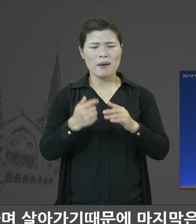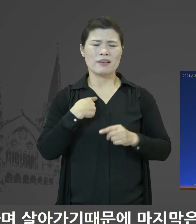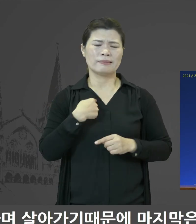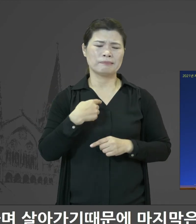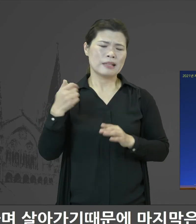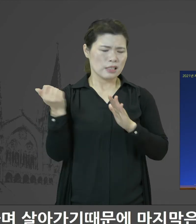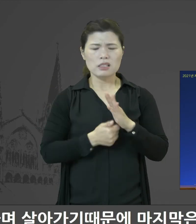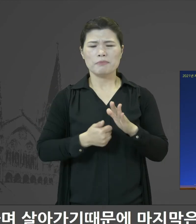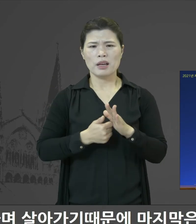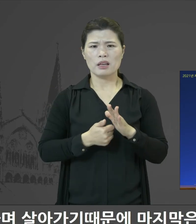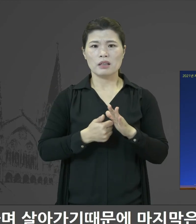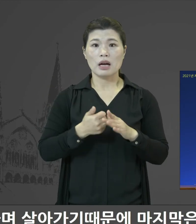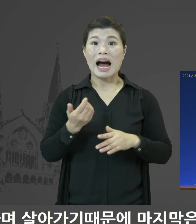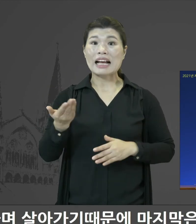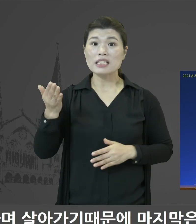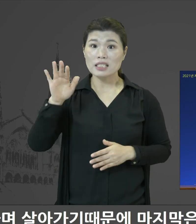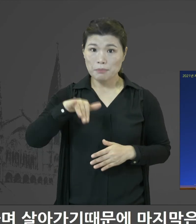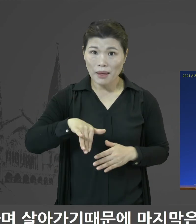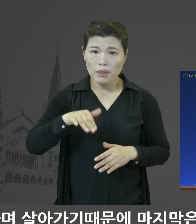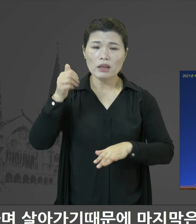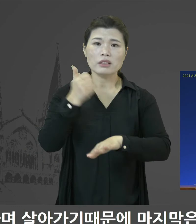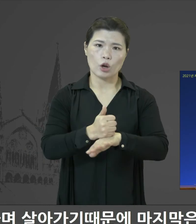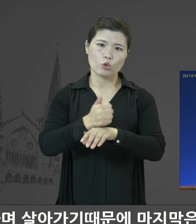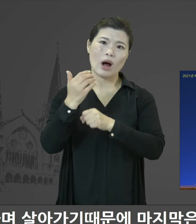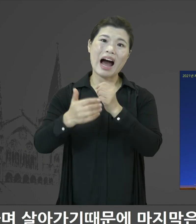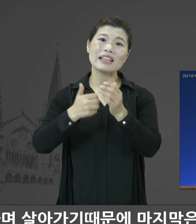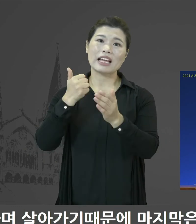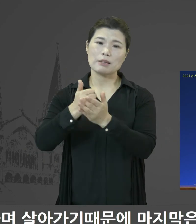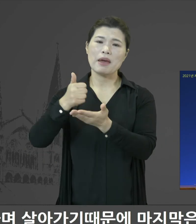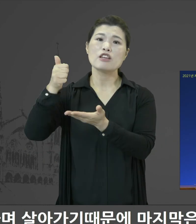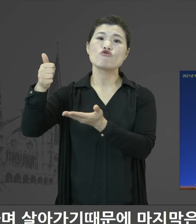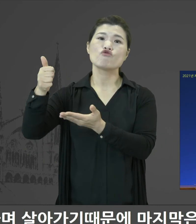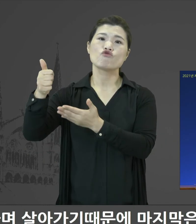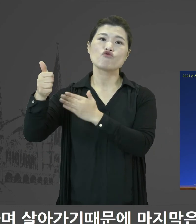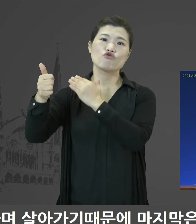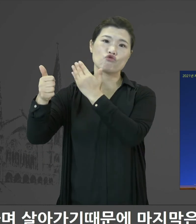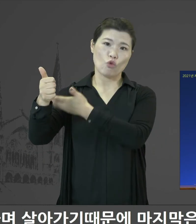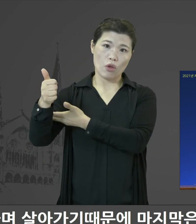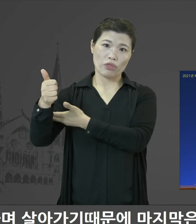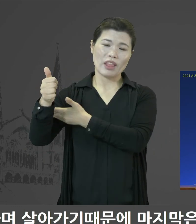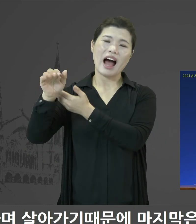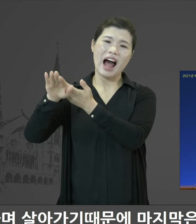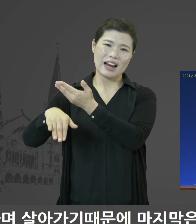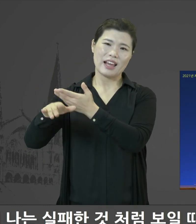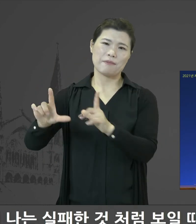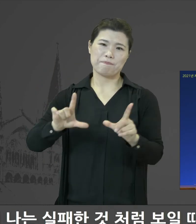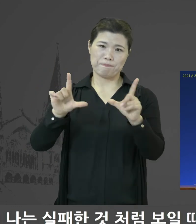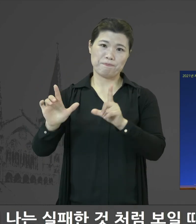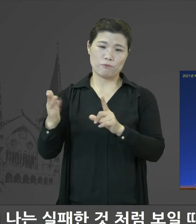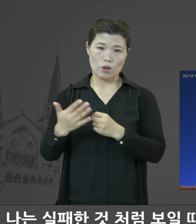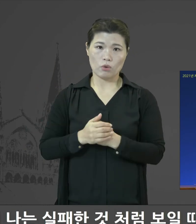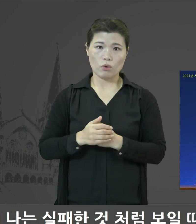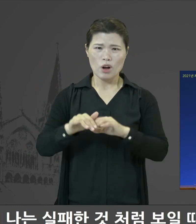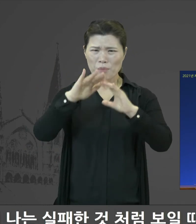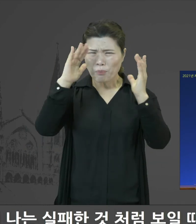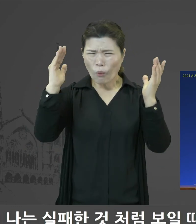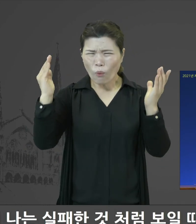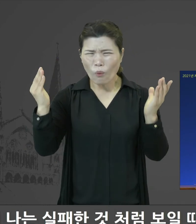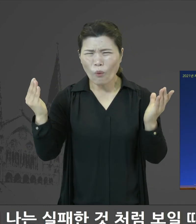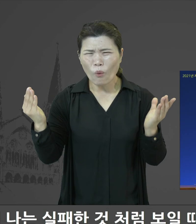있지만 결국 하나님의 주권 아래 있는 것이고, 그 모든 일들의